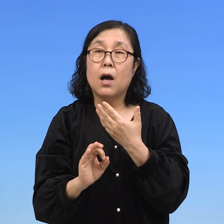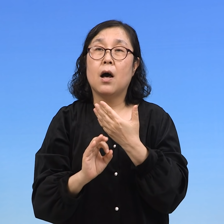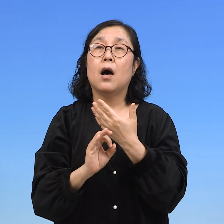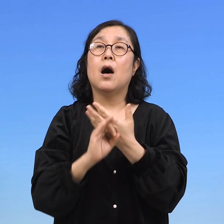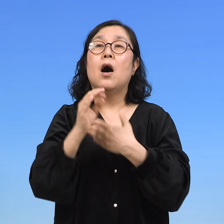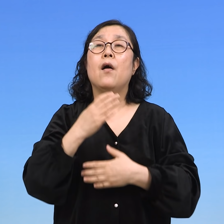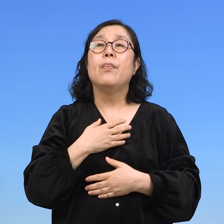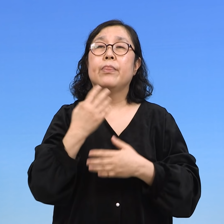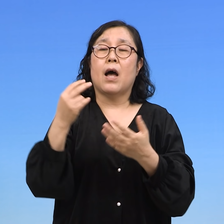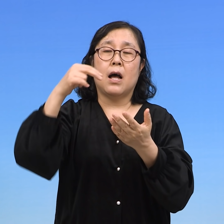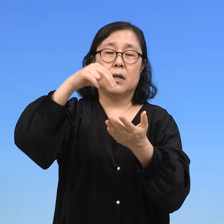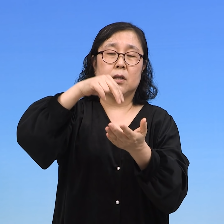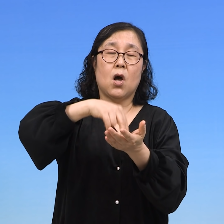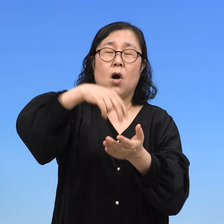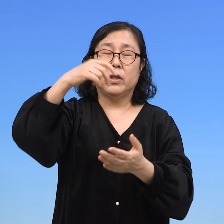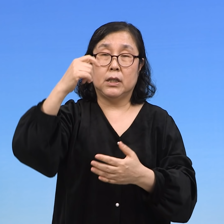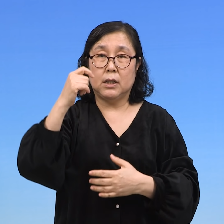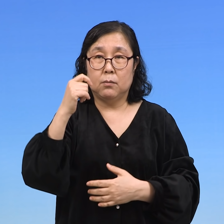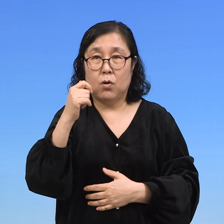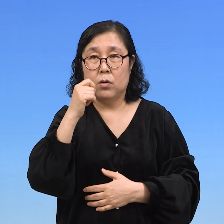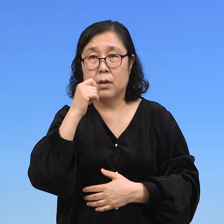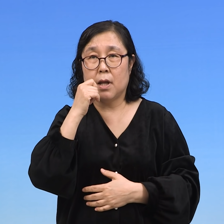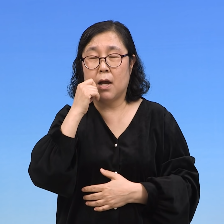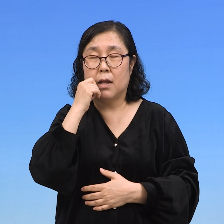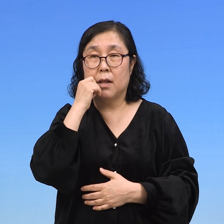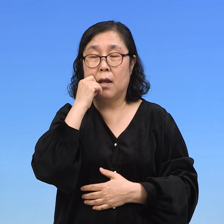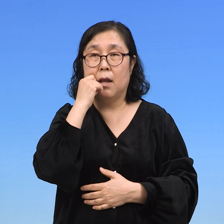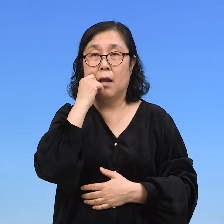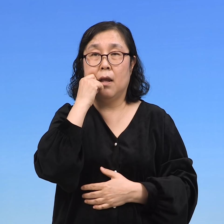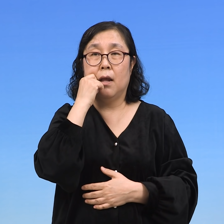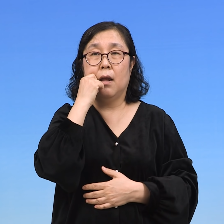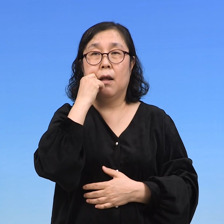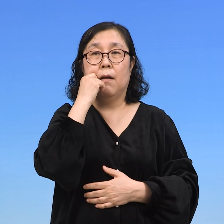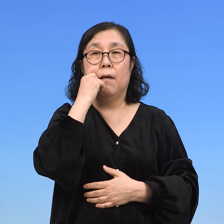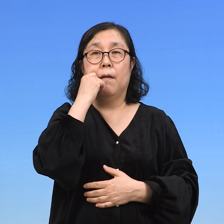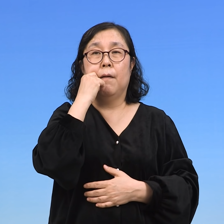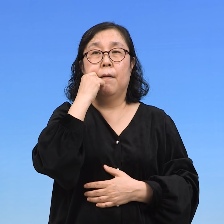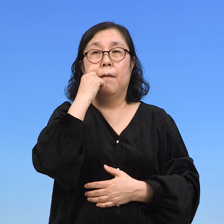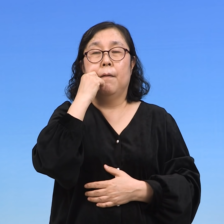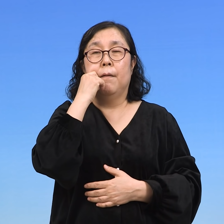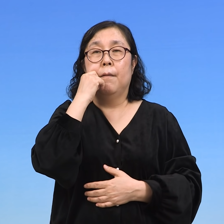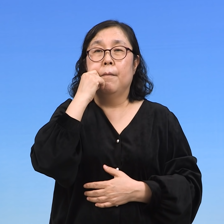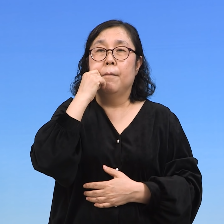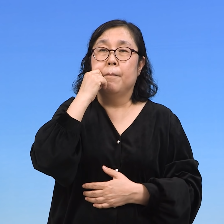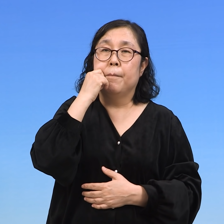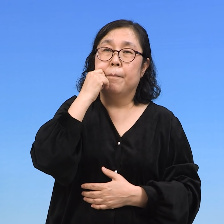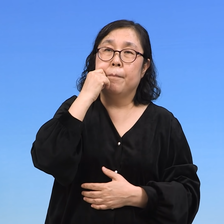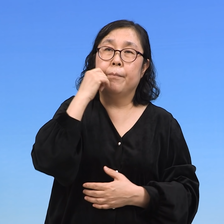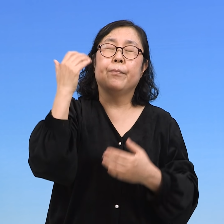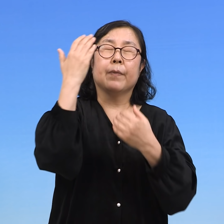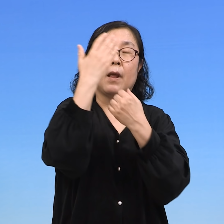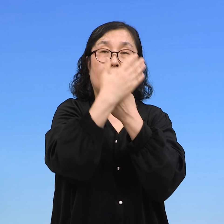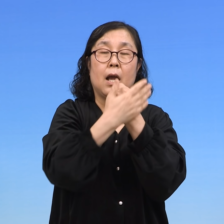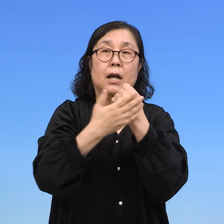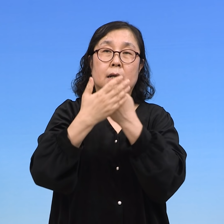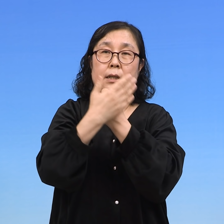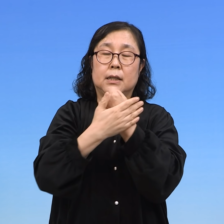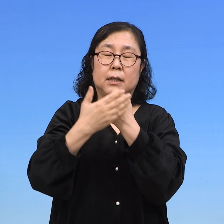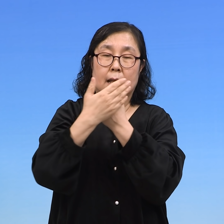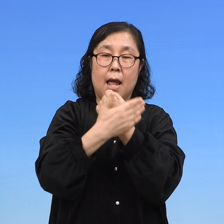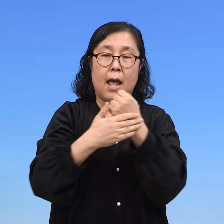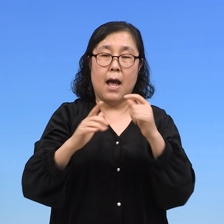아니면 나 서지 못하네 우리 믿게 선포합니다 은혜